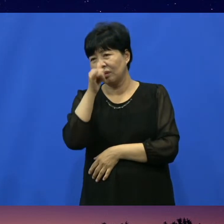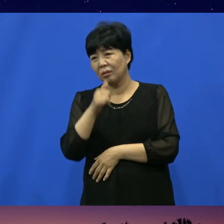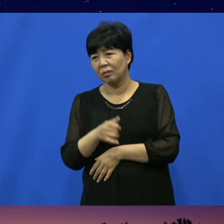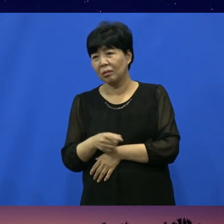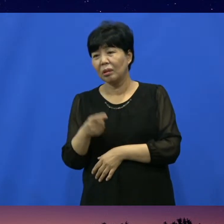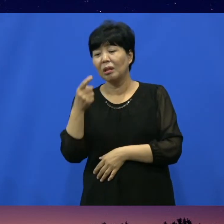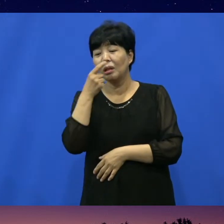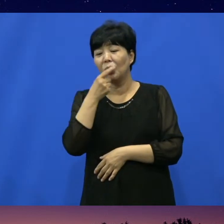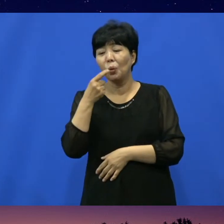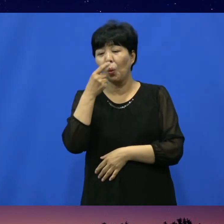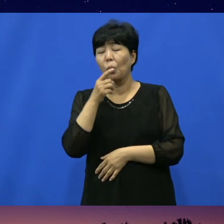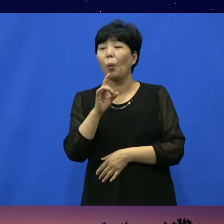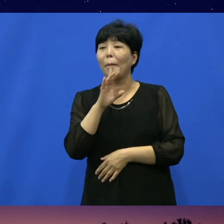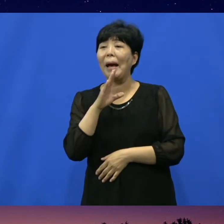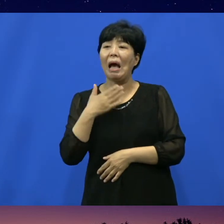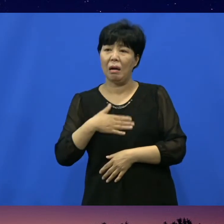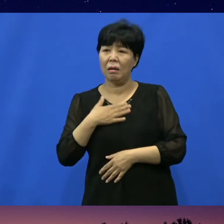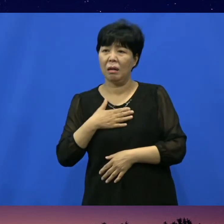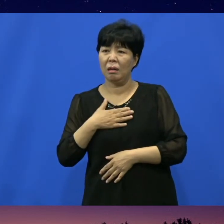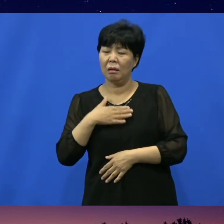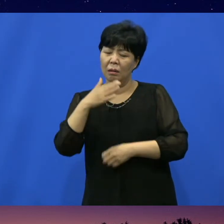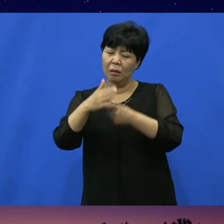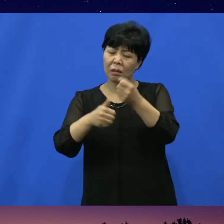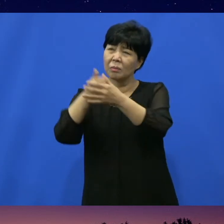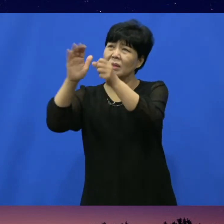이론적으로만 알고요. 그 사랑을 갈망하지 않아요.